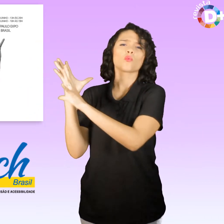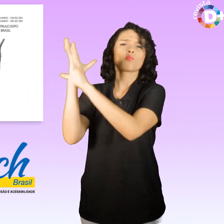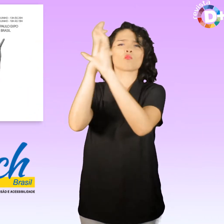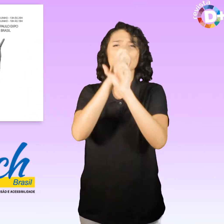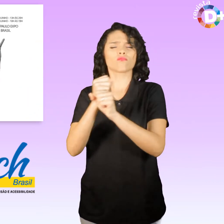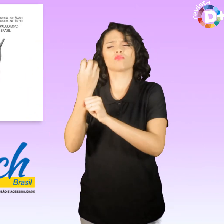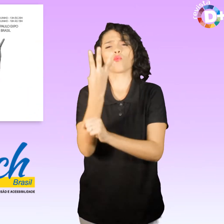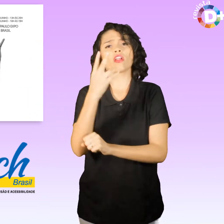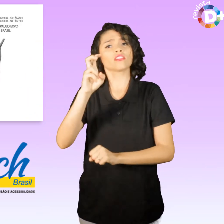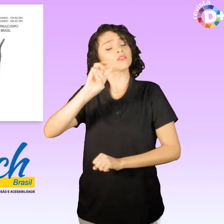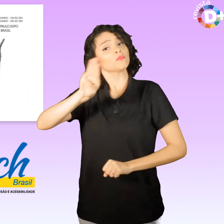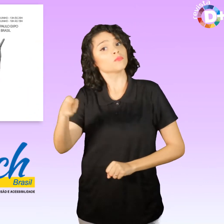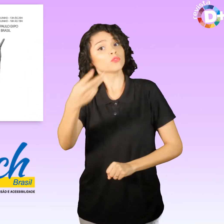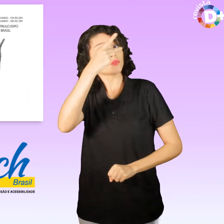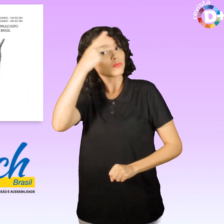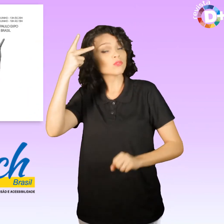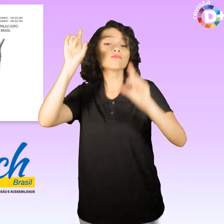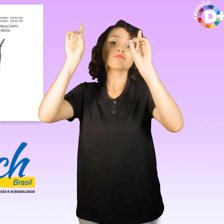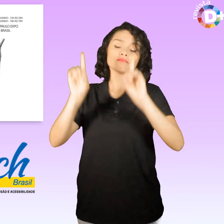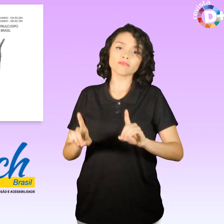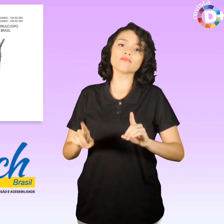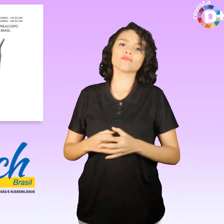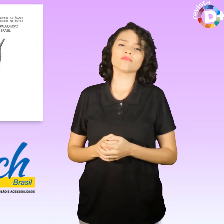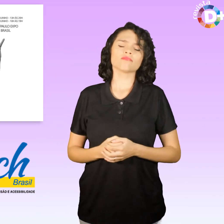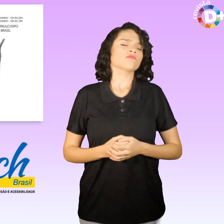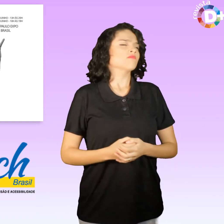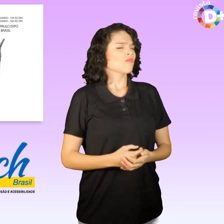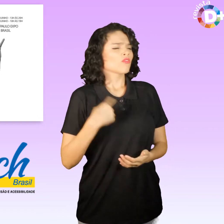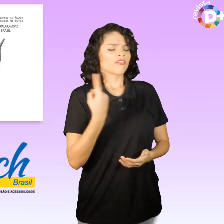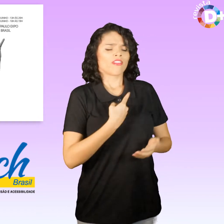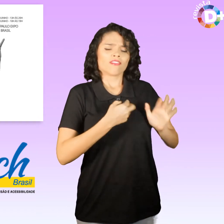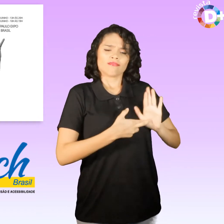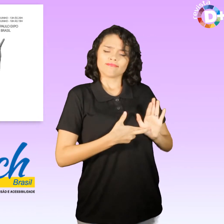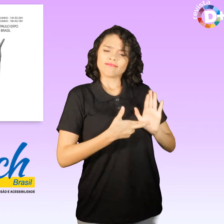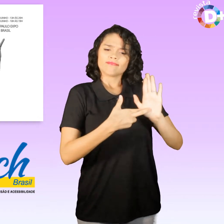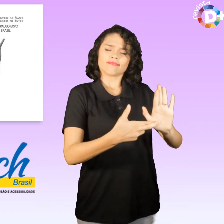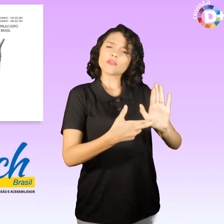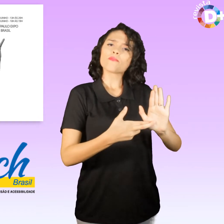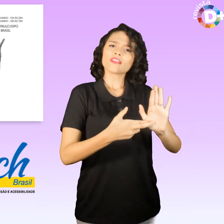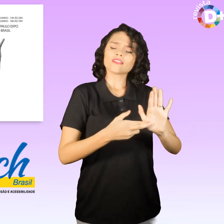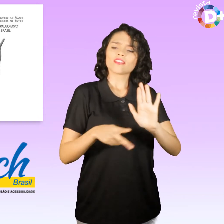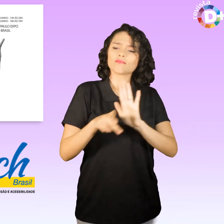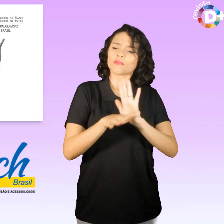milhões de pessoas com deficiência. Representamos não só um importante nicho de mercado, mas